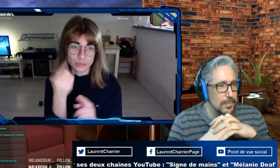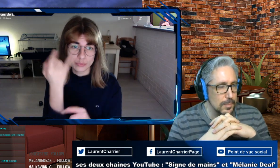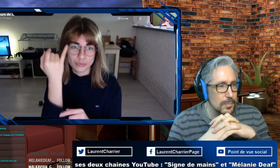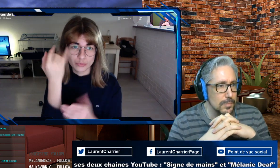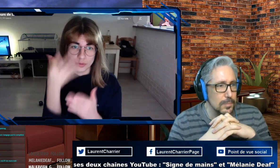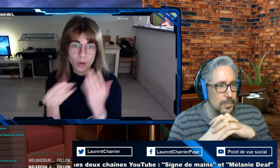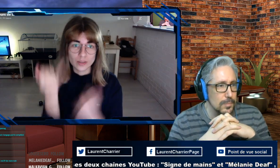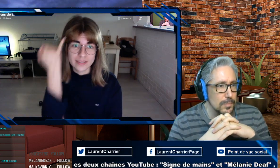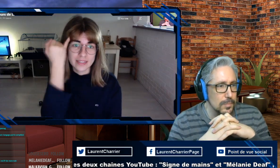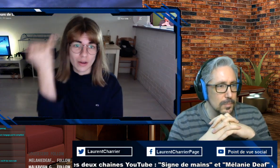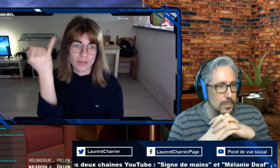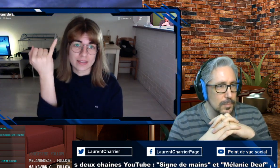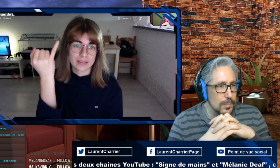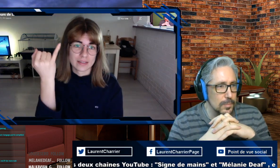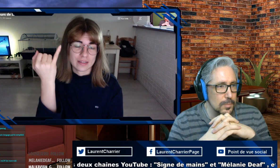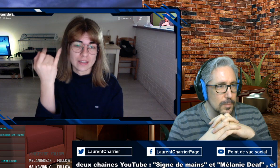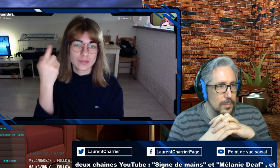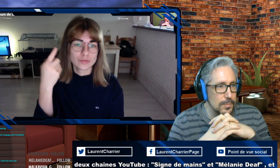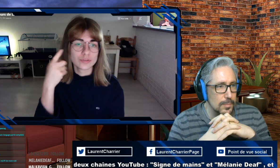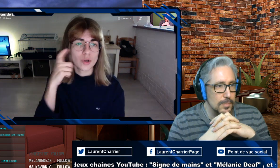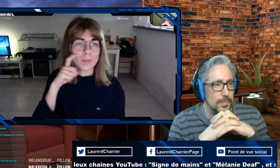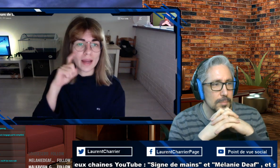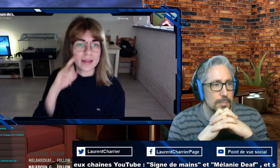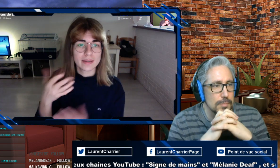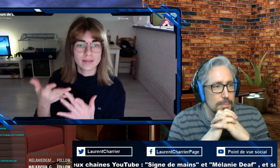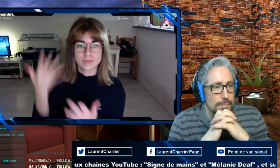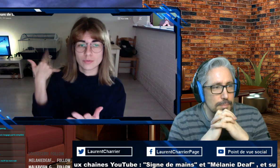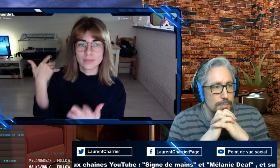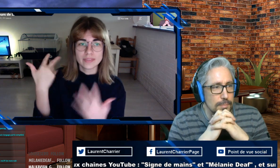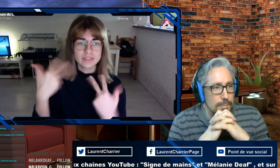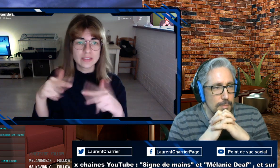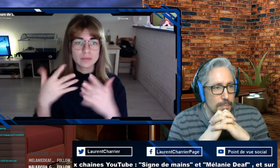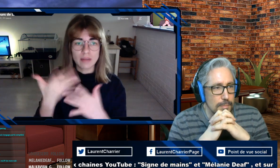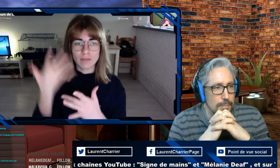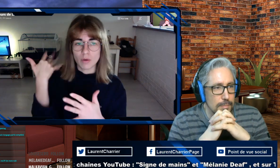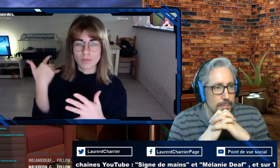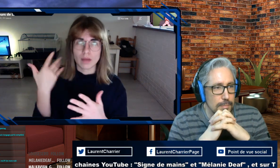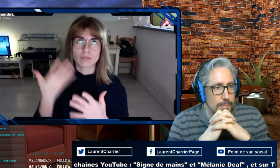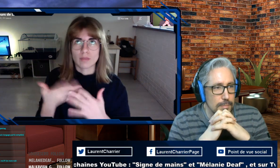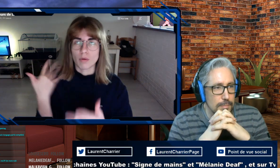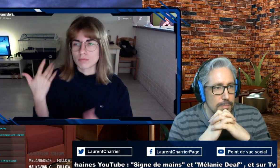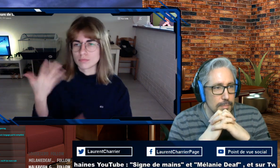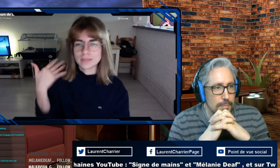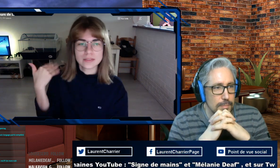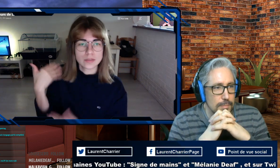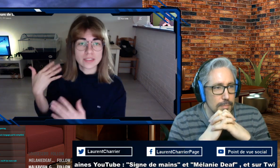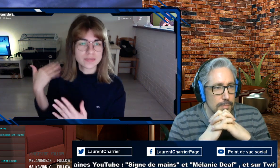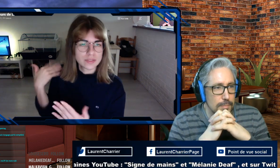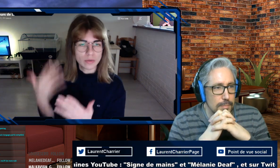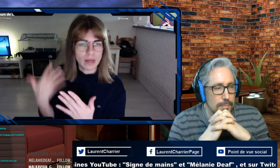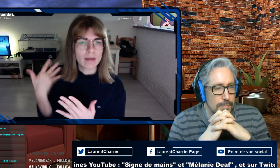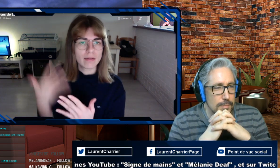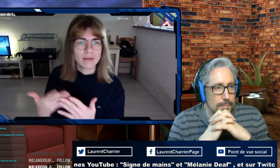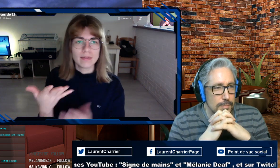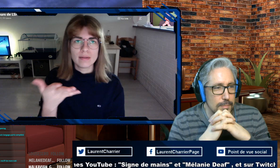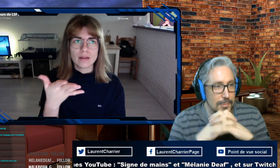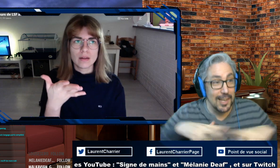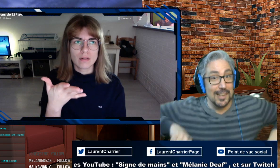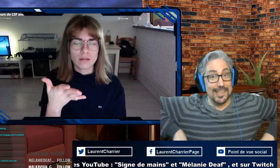c'est surtout je manque d'idées en fait. Que j'ai remarqué que mes vidéos d'avant, mes anciennes vidéos